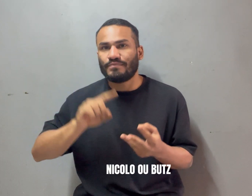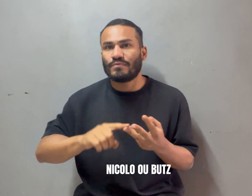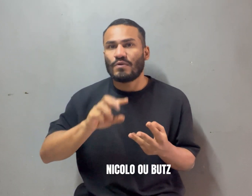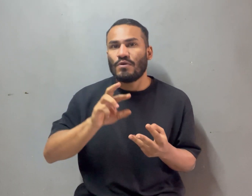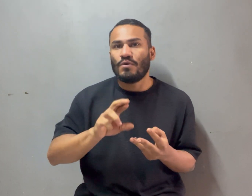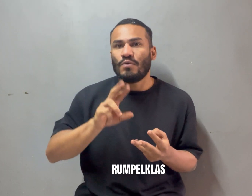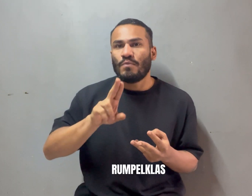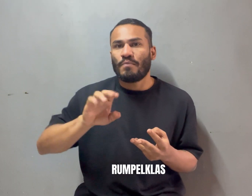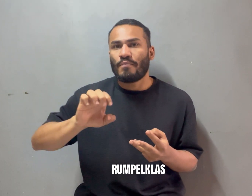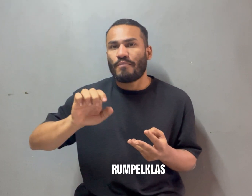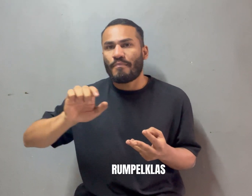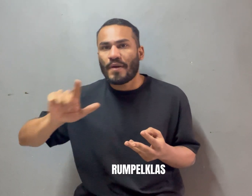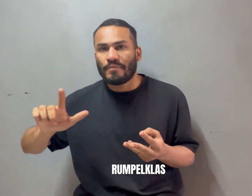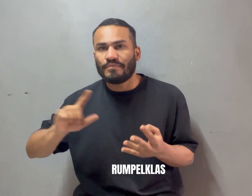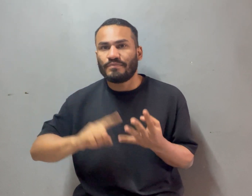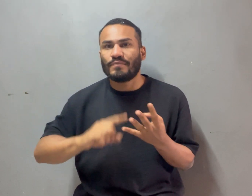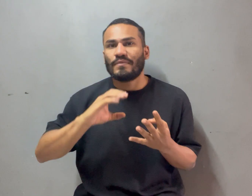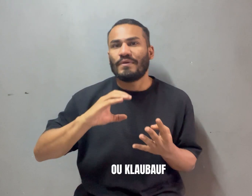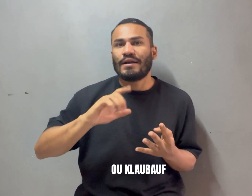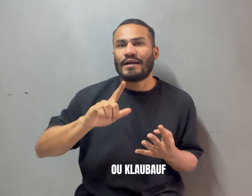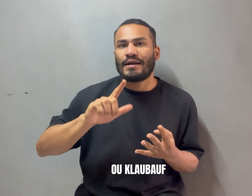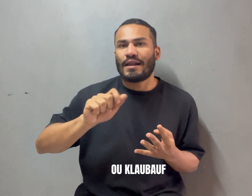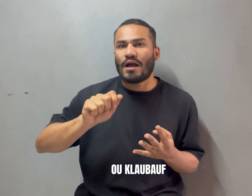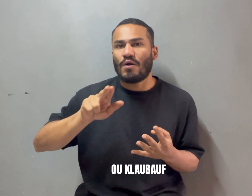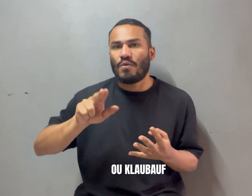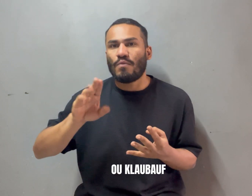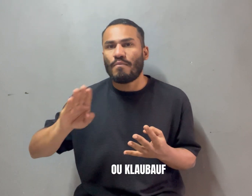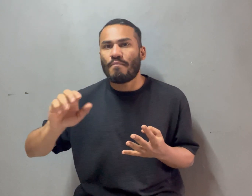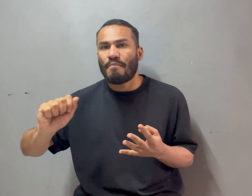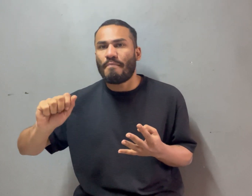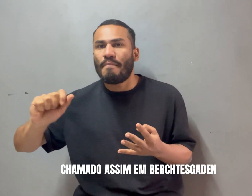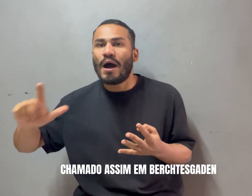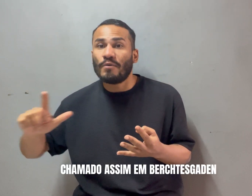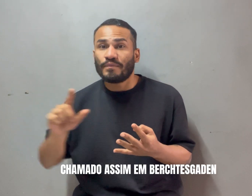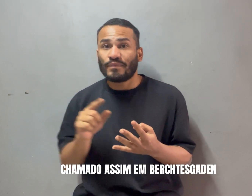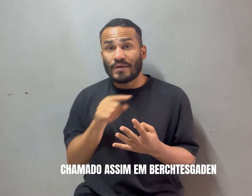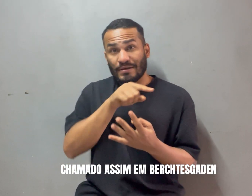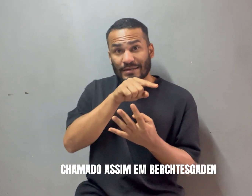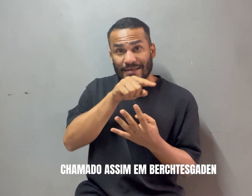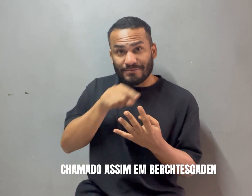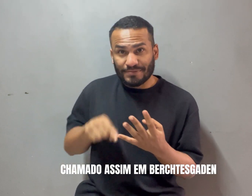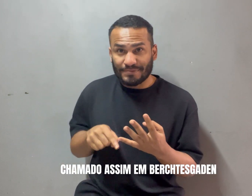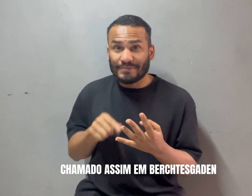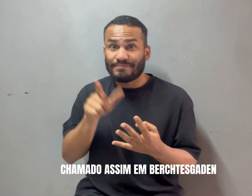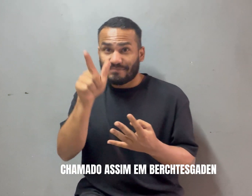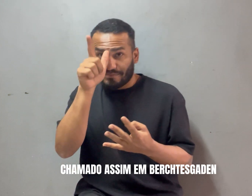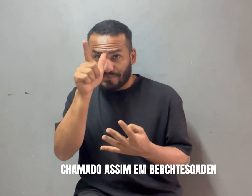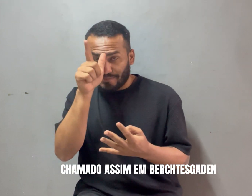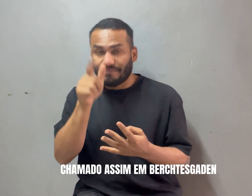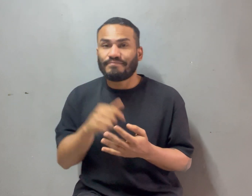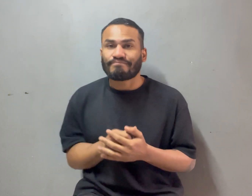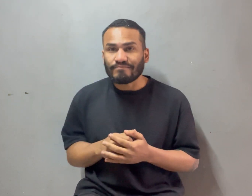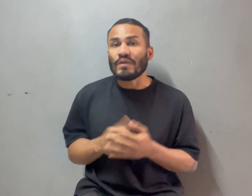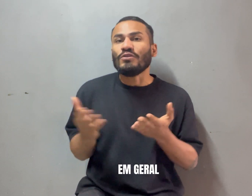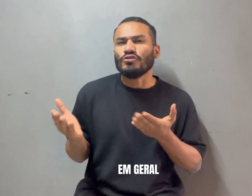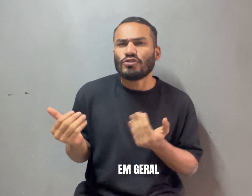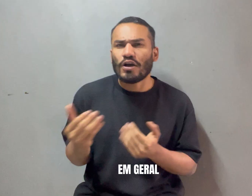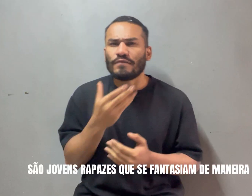Butz, Rumpelklaas ou Klaubauf, chamado assim em Berchtesgaden. Em geral, são